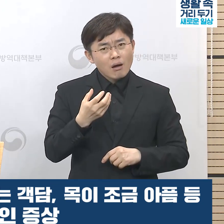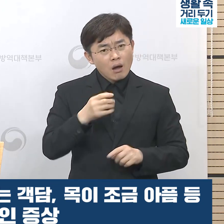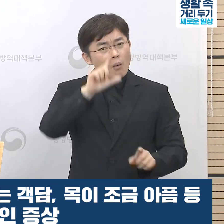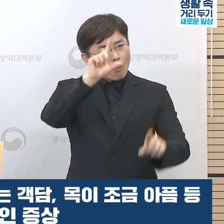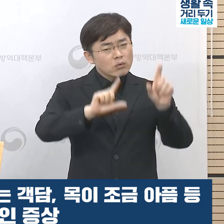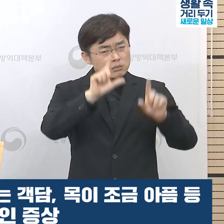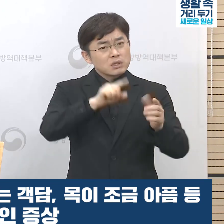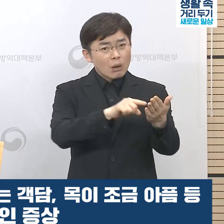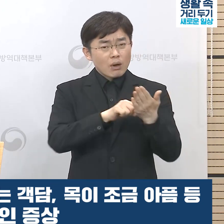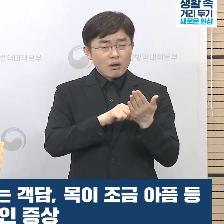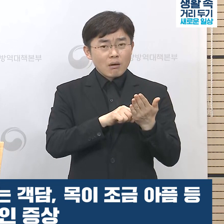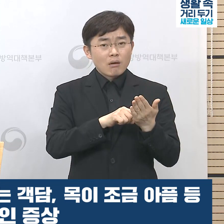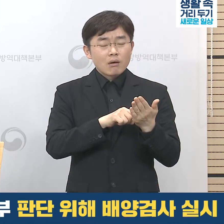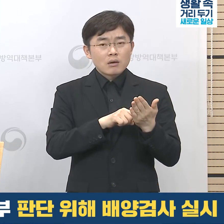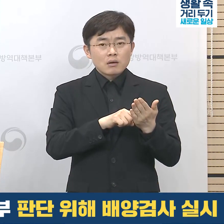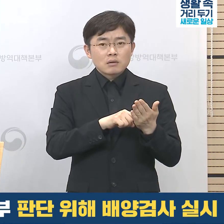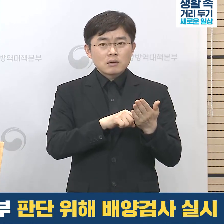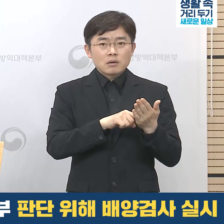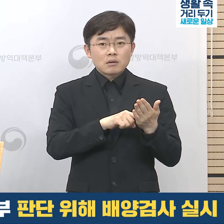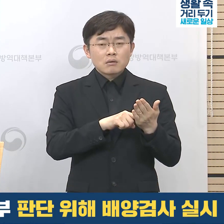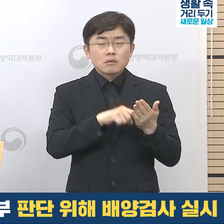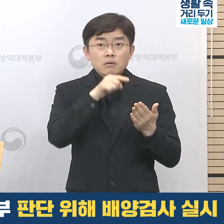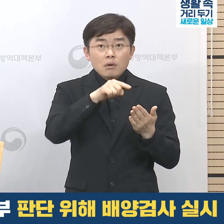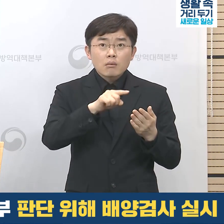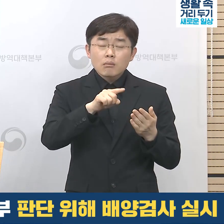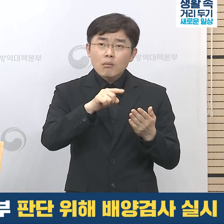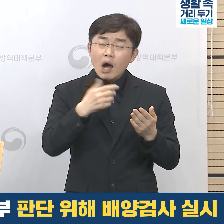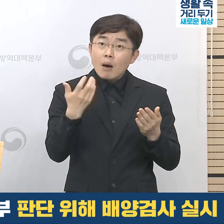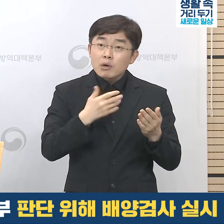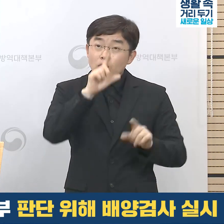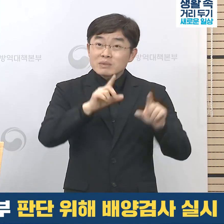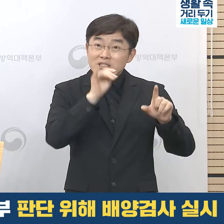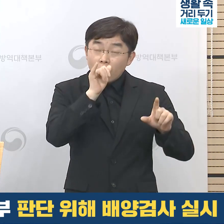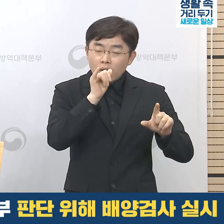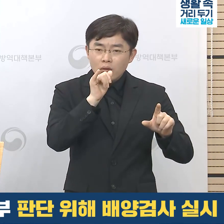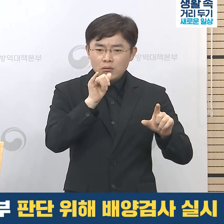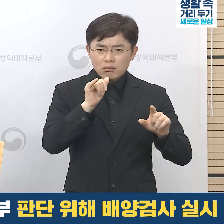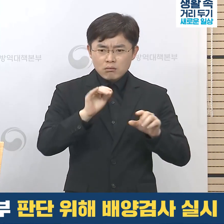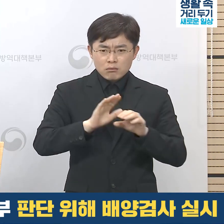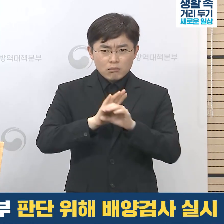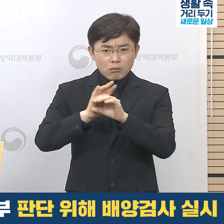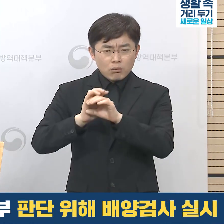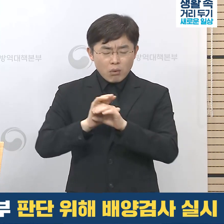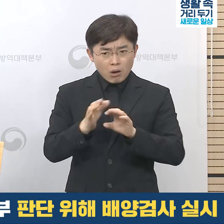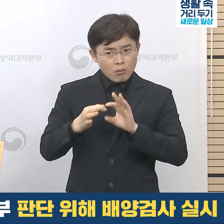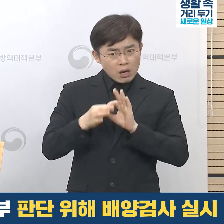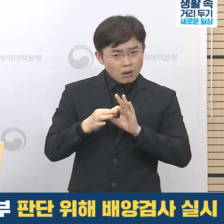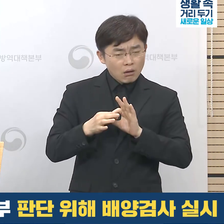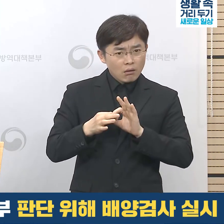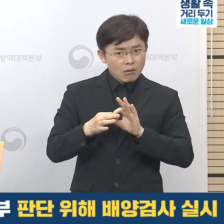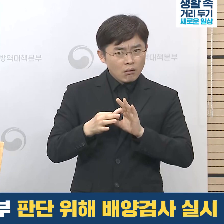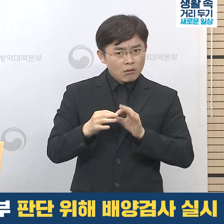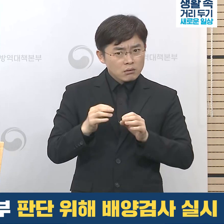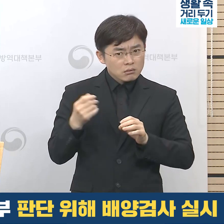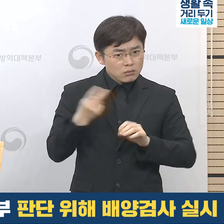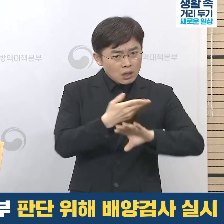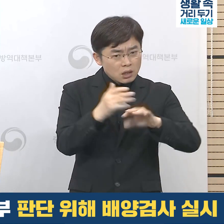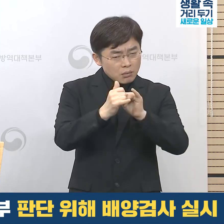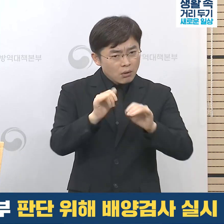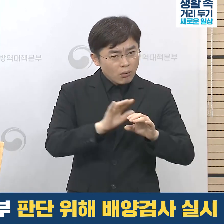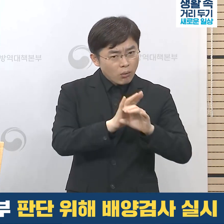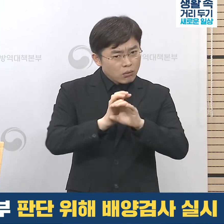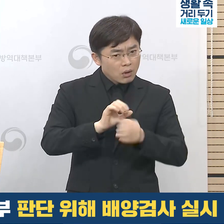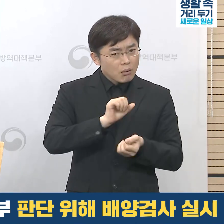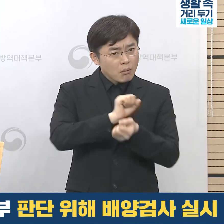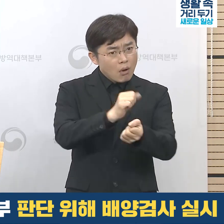비특이적인 증상이 있고요. 그럼 이 증상들이 그러면 코로나19가 재발돼서 혹시 이런 증상이